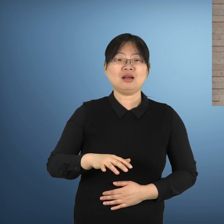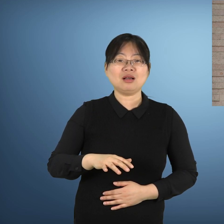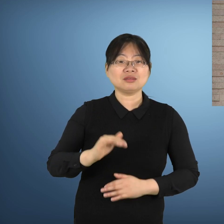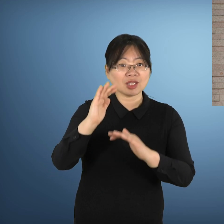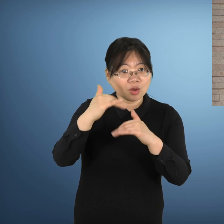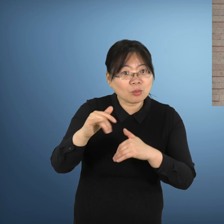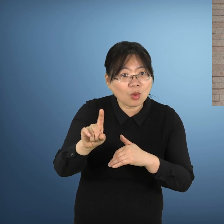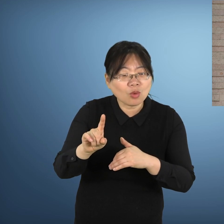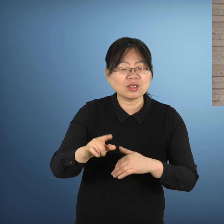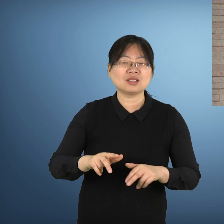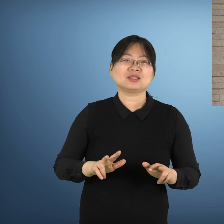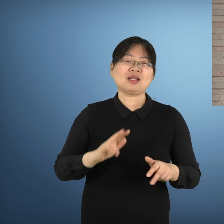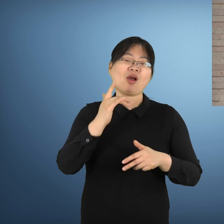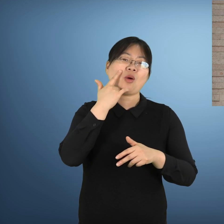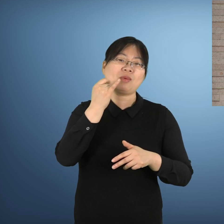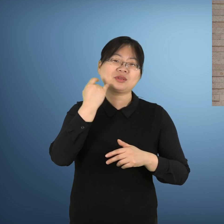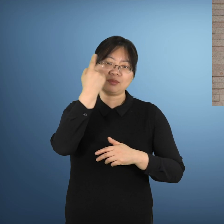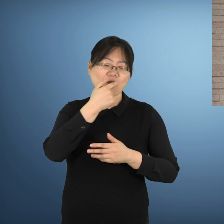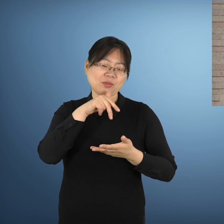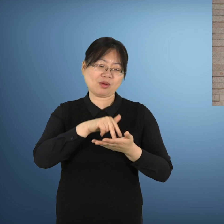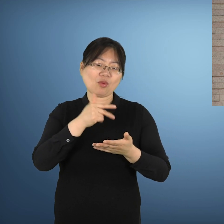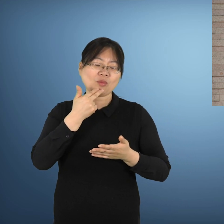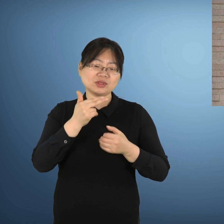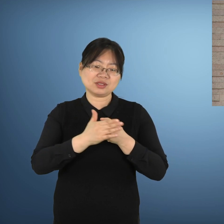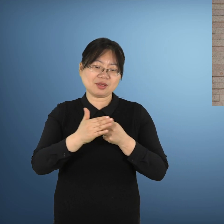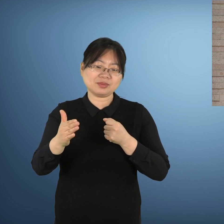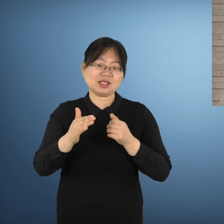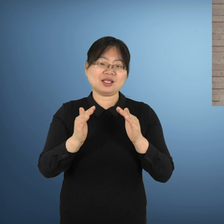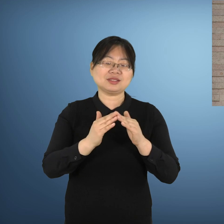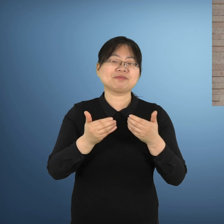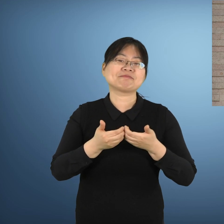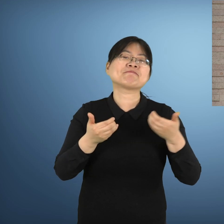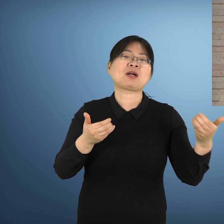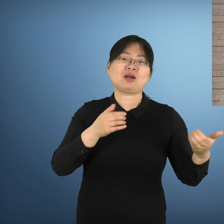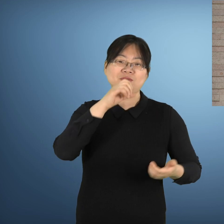볼 면목이 없다. 집을 떠나야 되겠다.